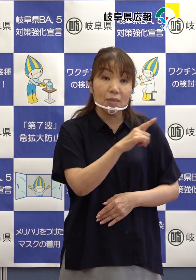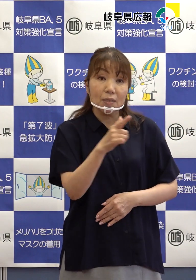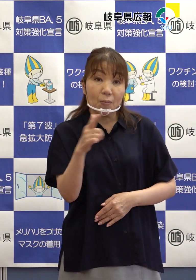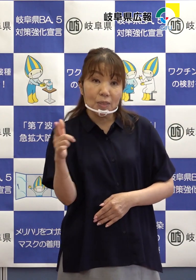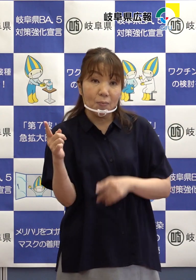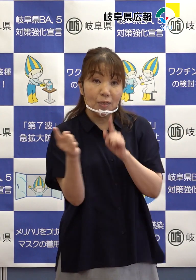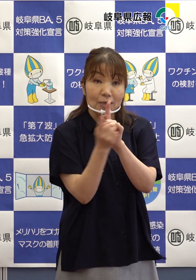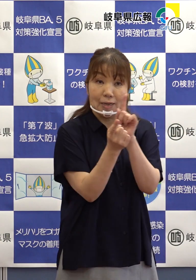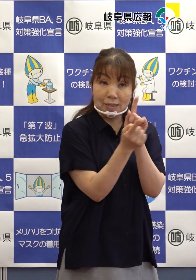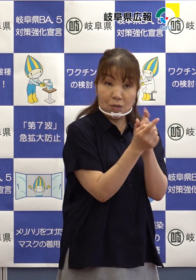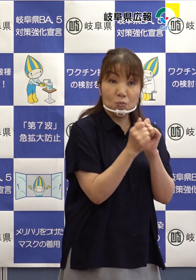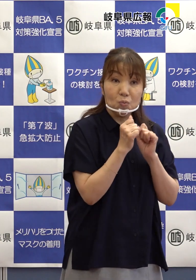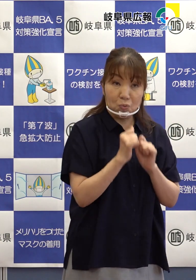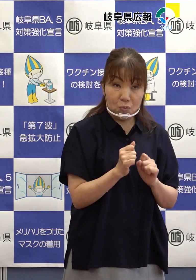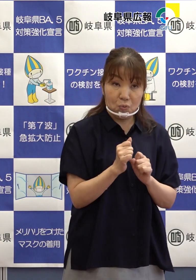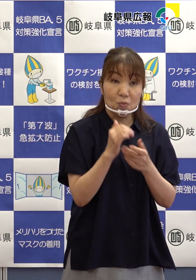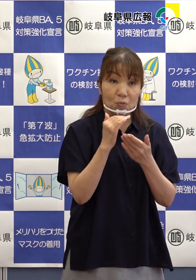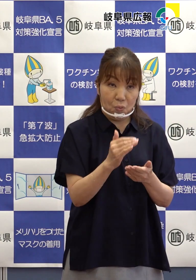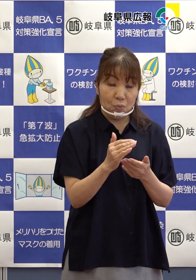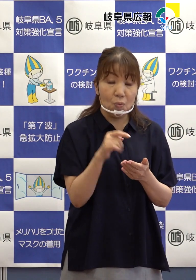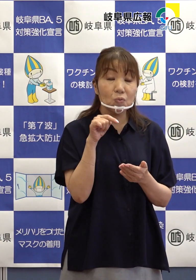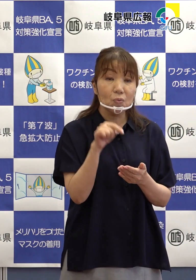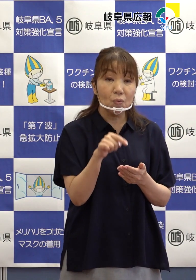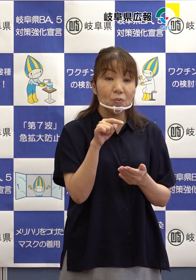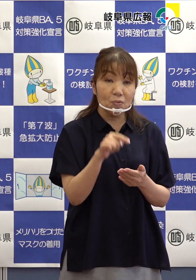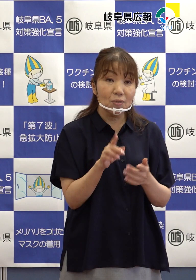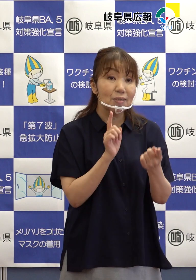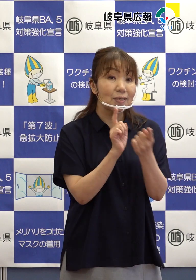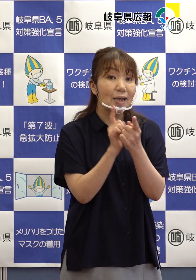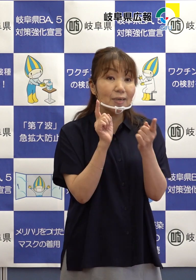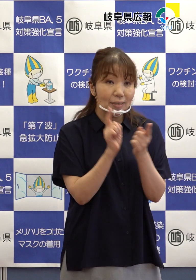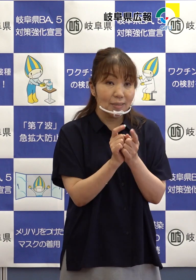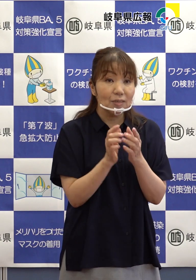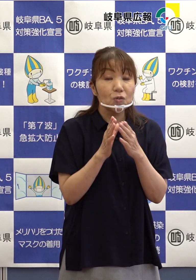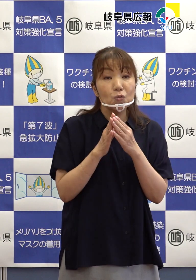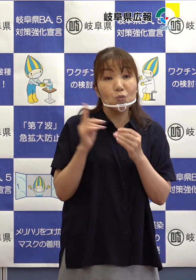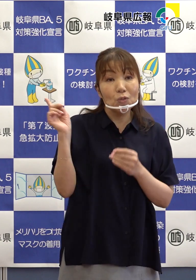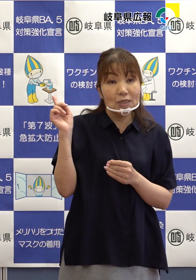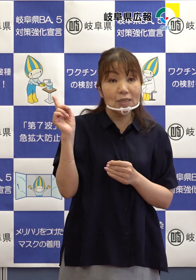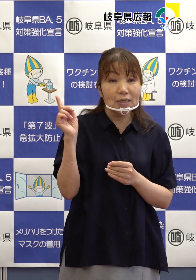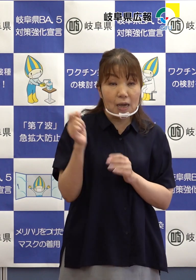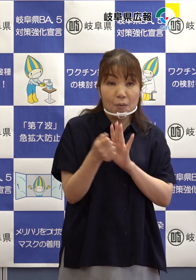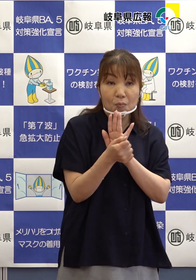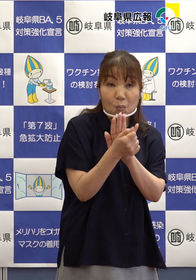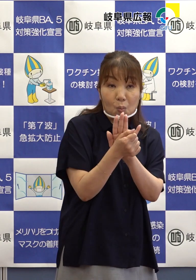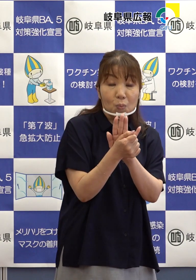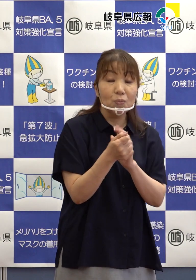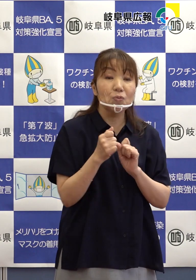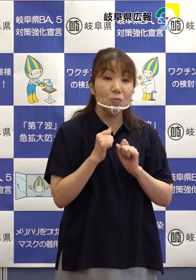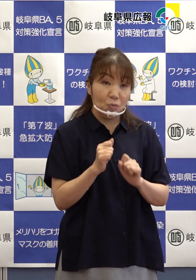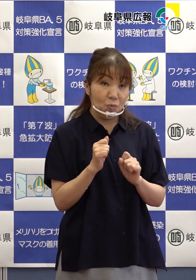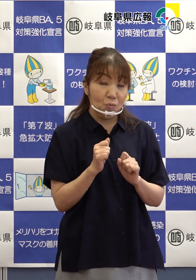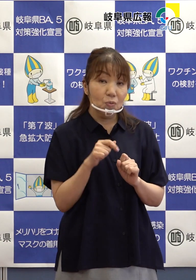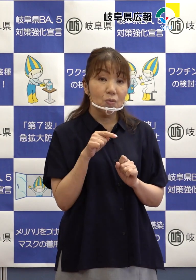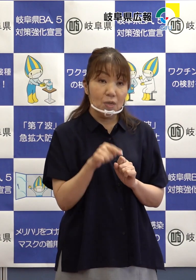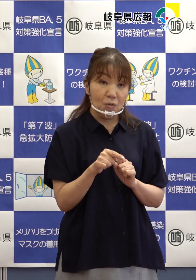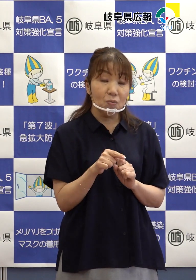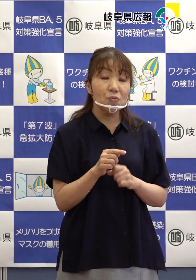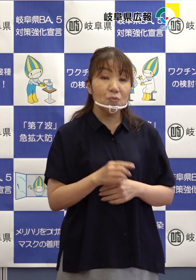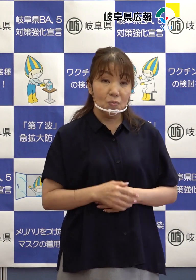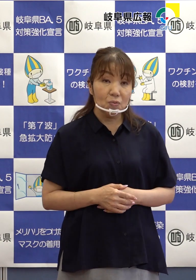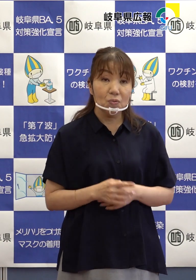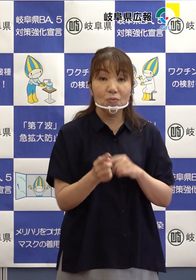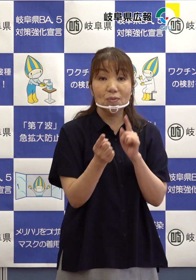そのことについてまああの国がまあエンドースするというんですかねあのそういう